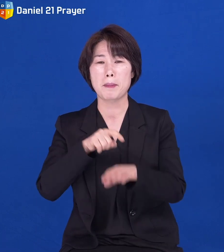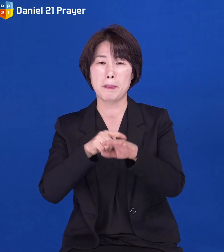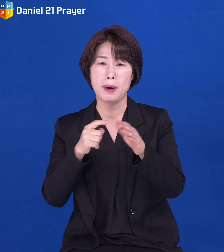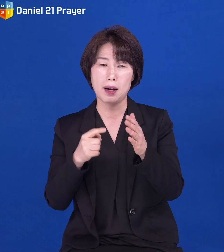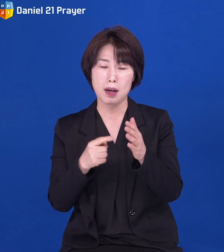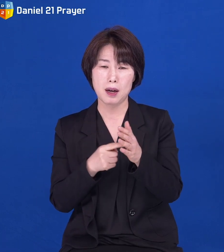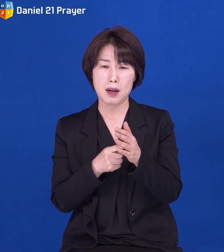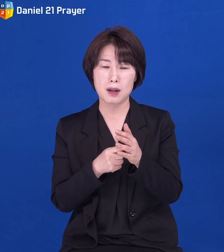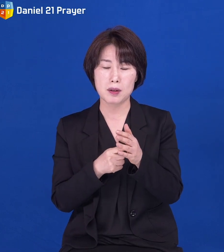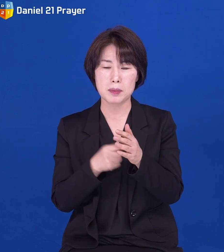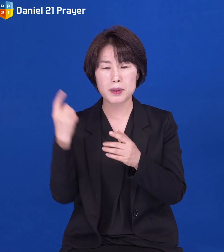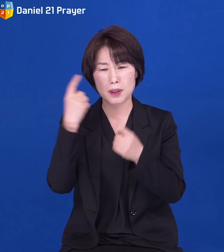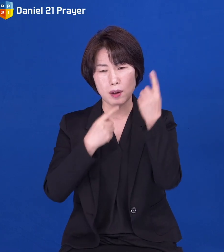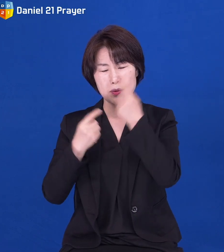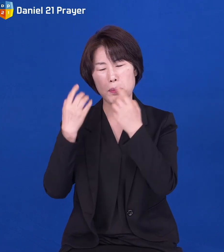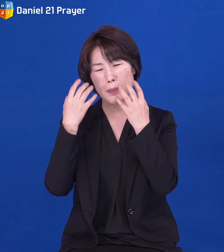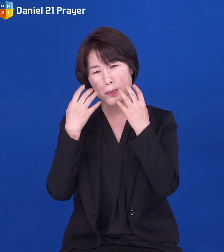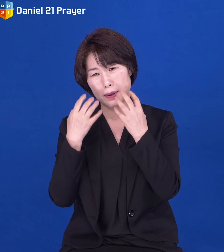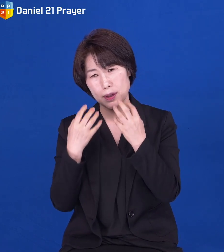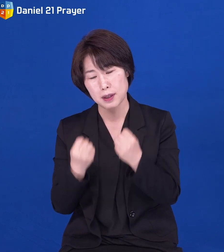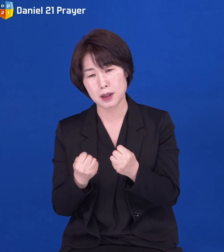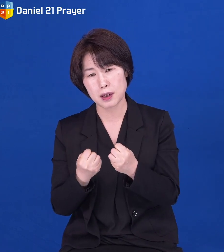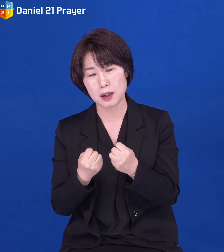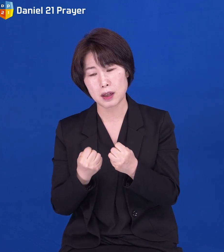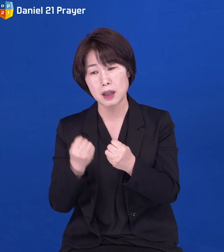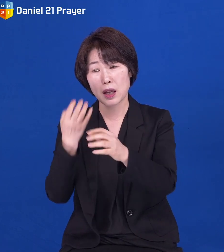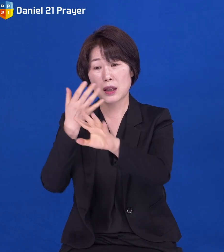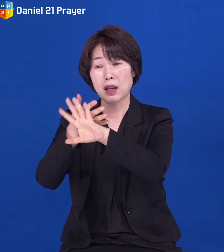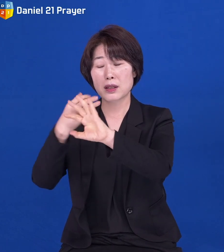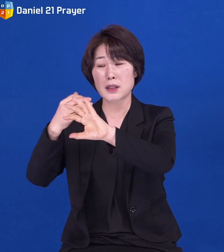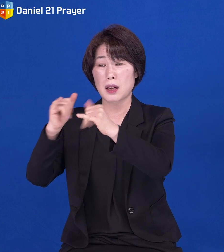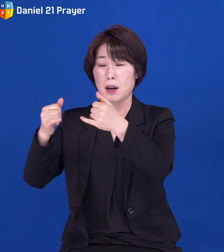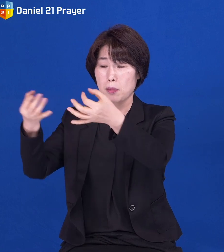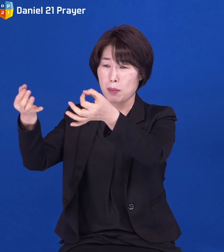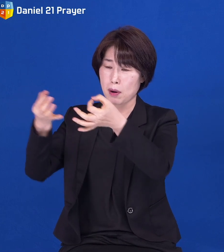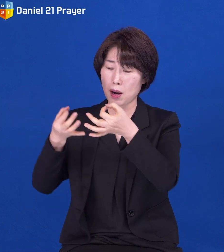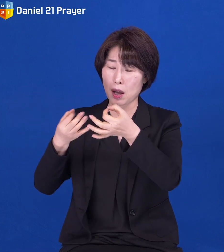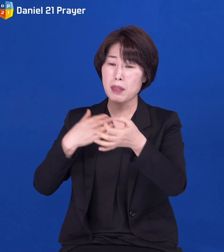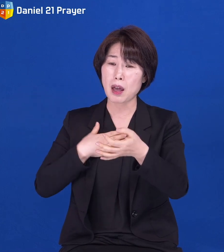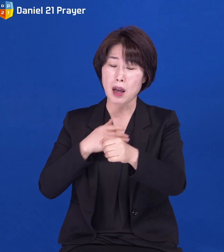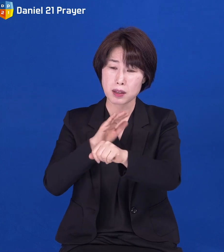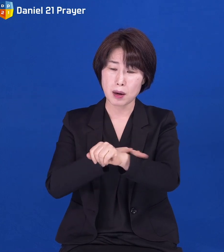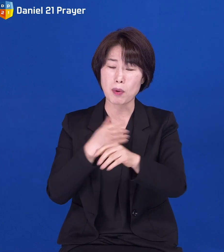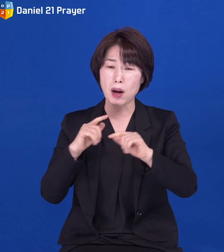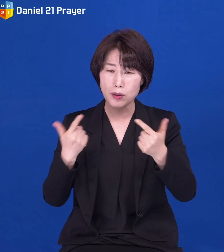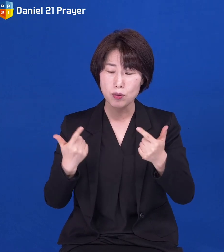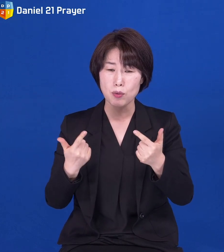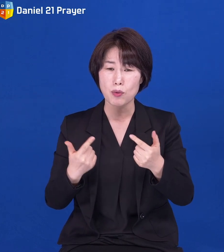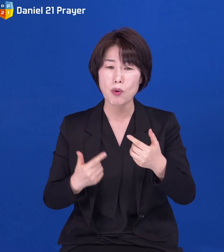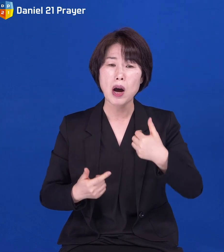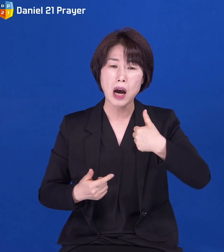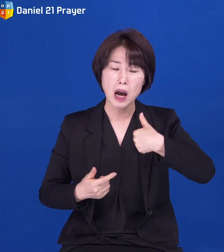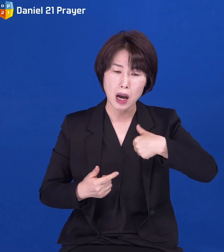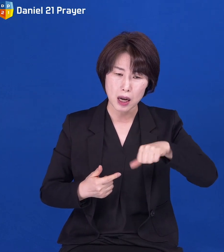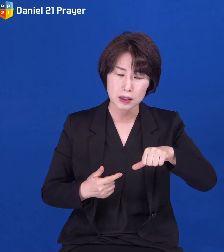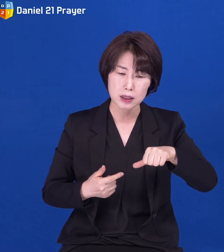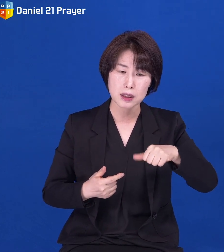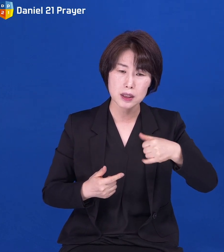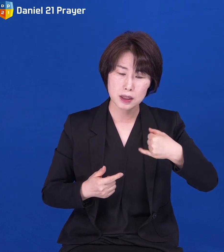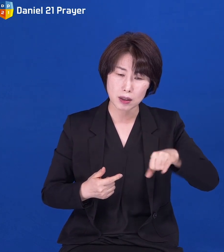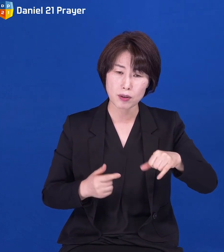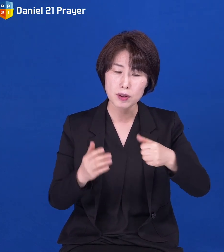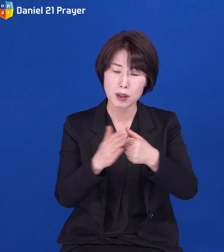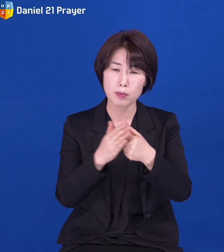부모님들이 굉장히 상처를 많이 받거든요. 사회적 시선과 자기가 잘못한 게 없는데 아이 때문에 매일 굽신굽신 거려야